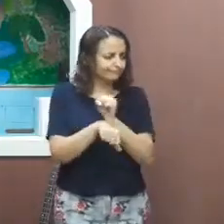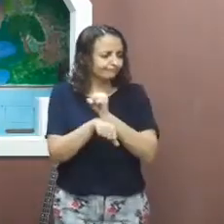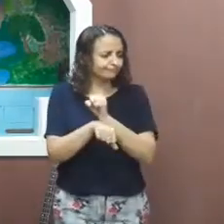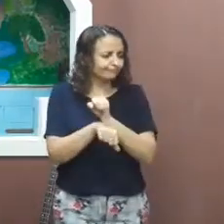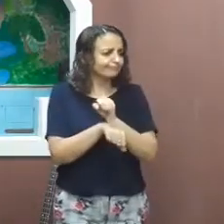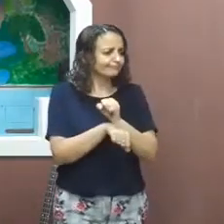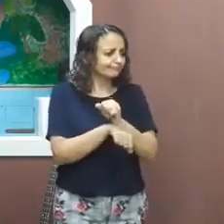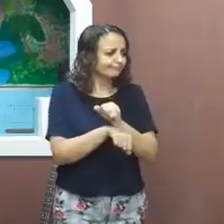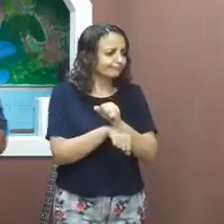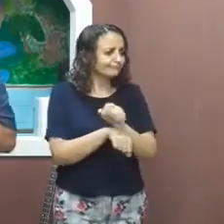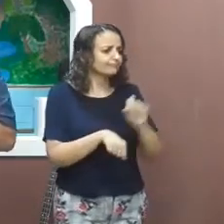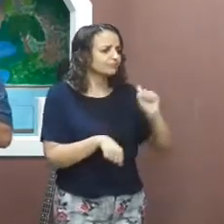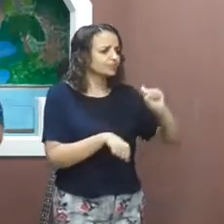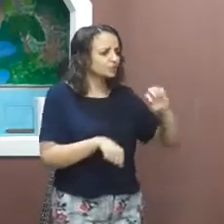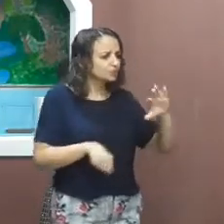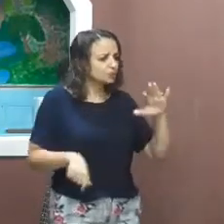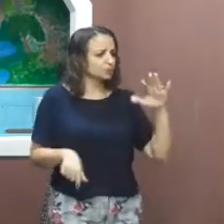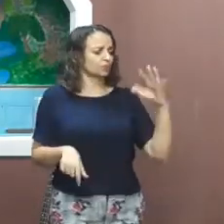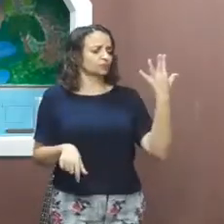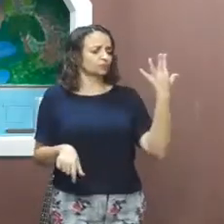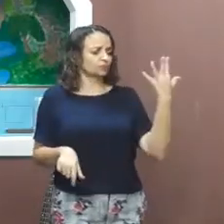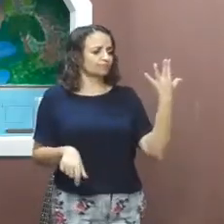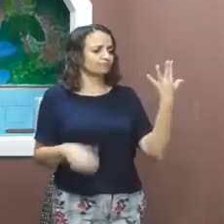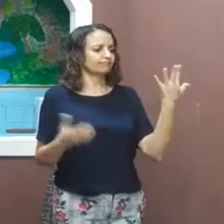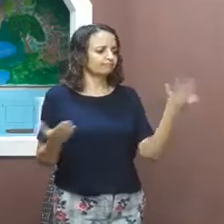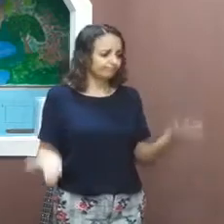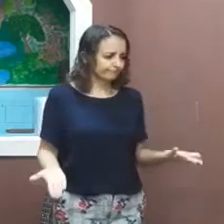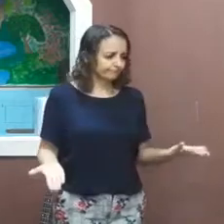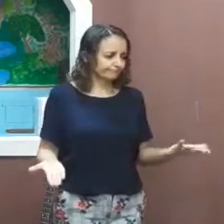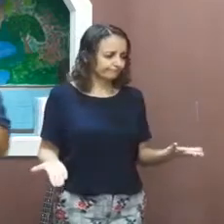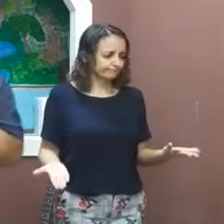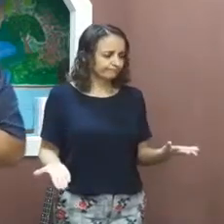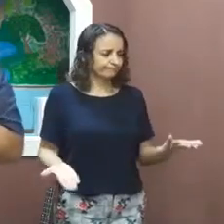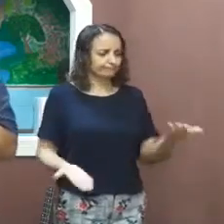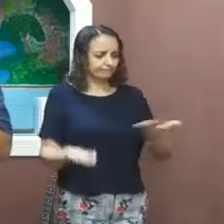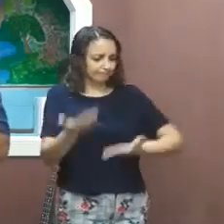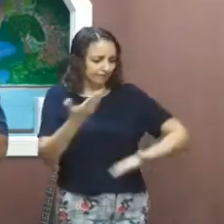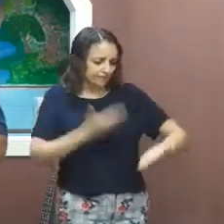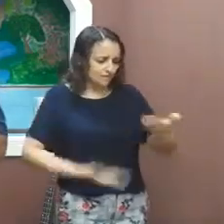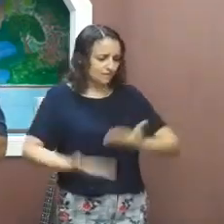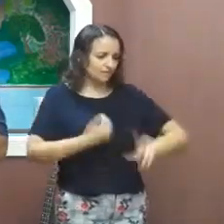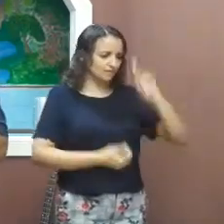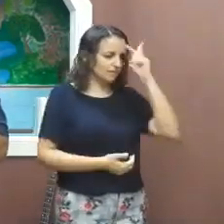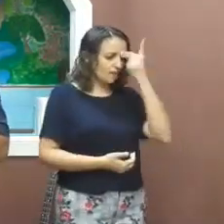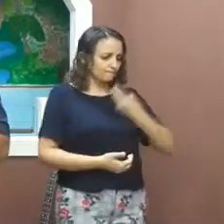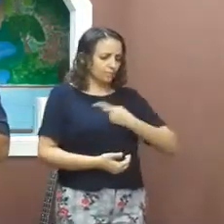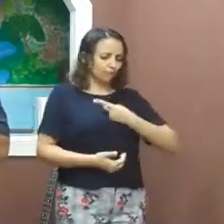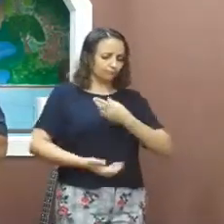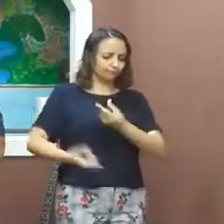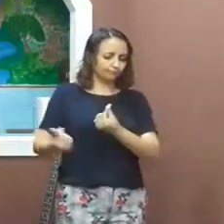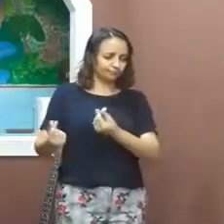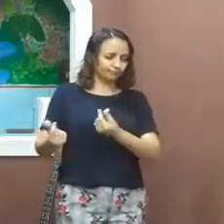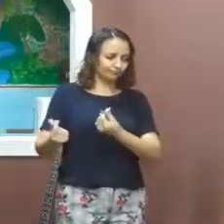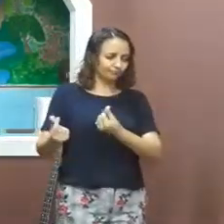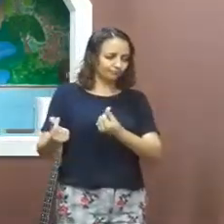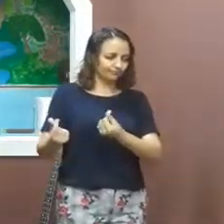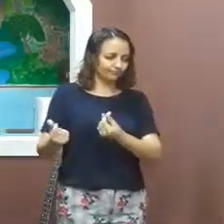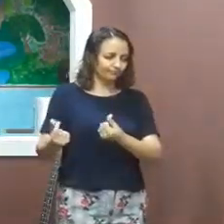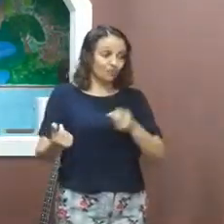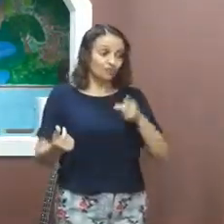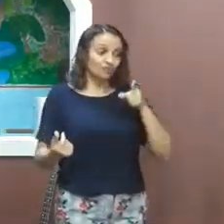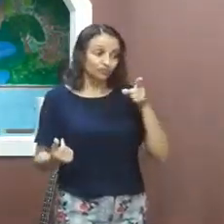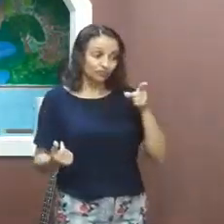de Deus que você fazia em detrimento de outras coisas para servir o dinheiro, você está